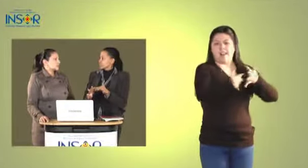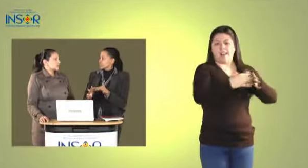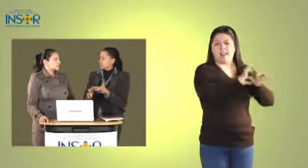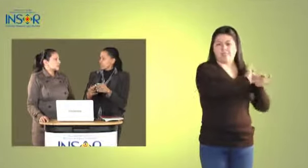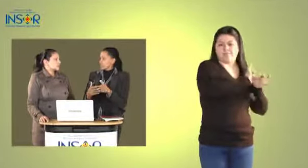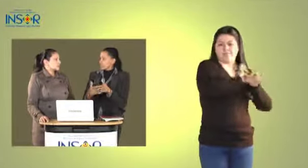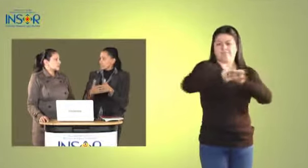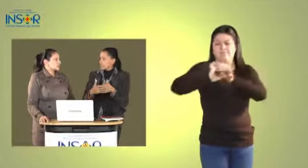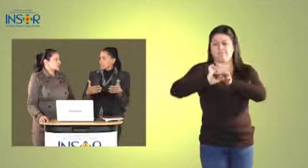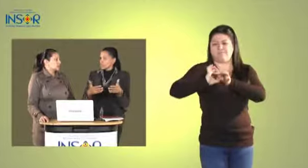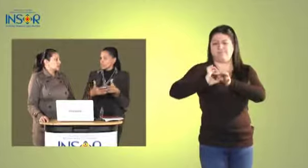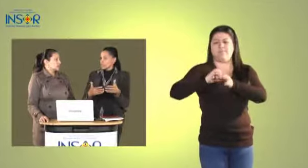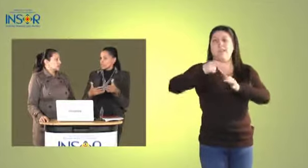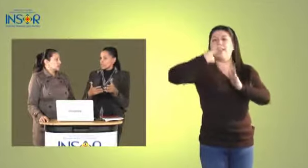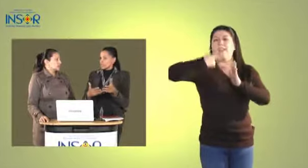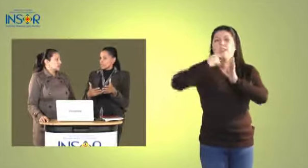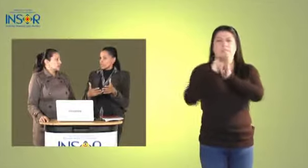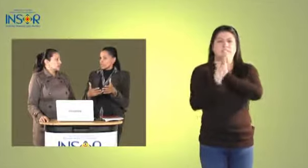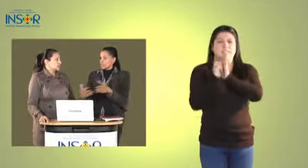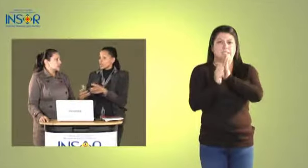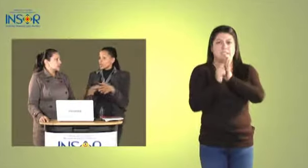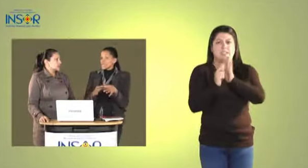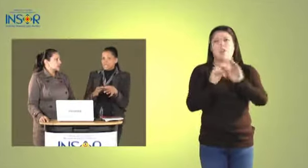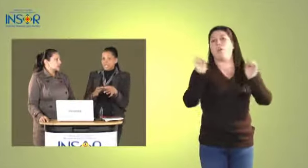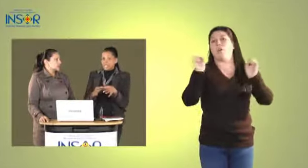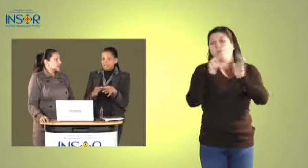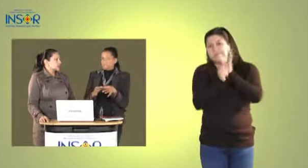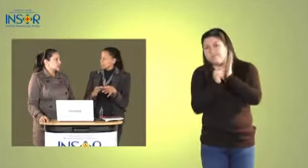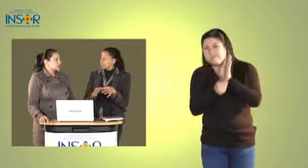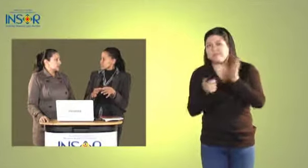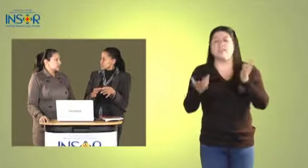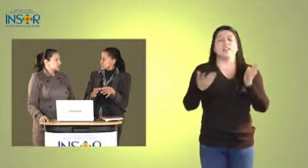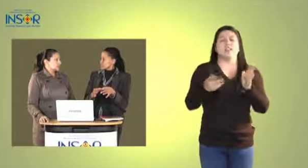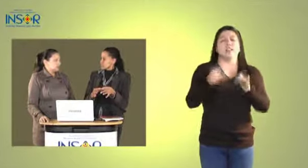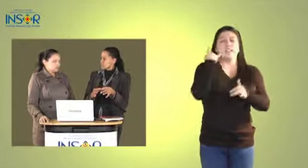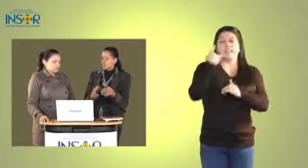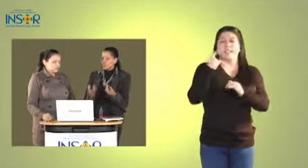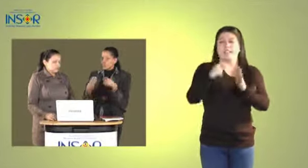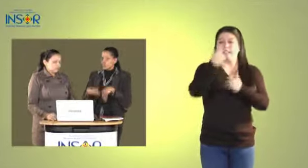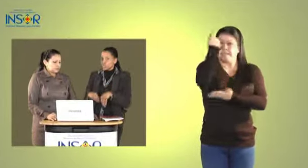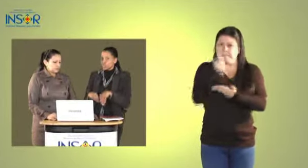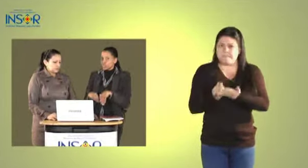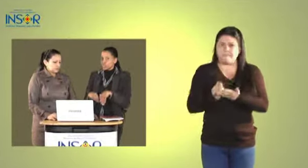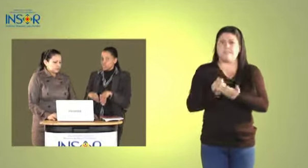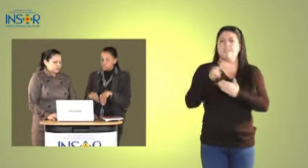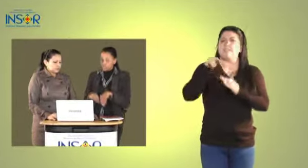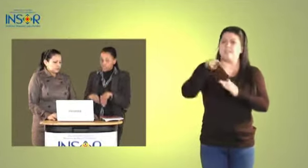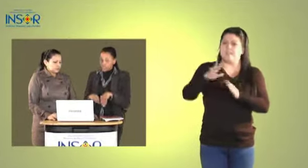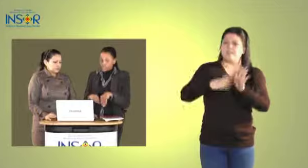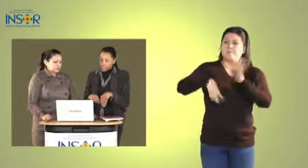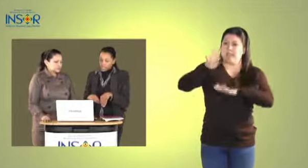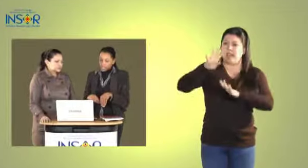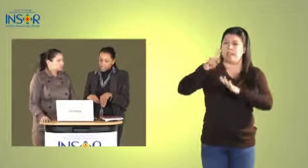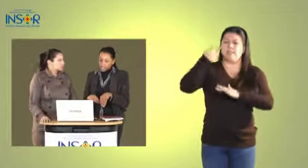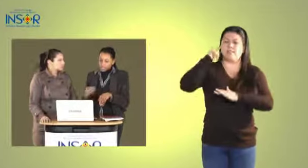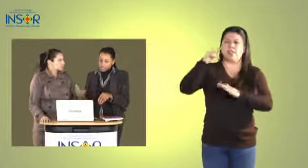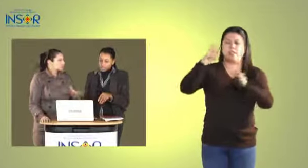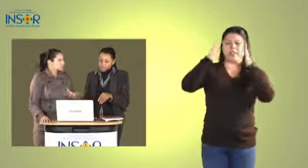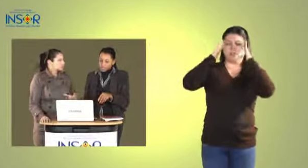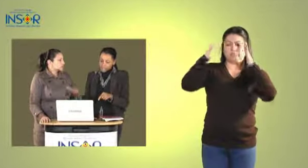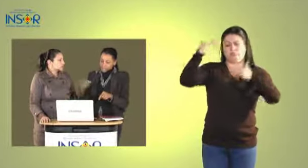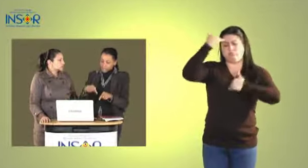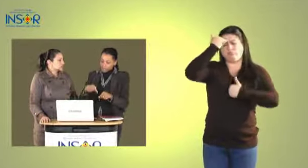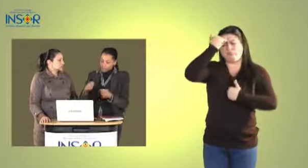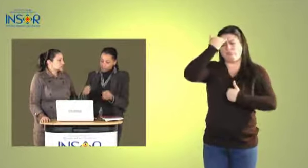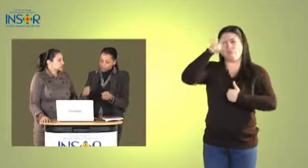escrita o a la escritura ya con un interés más preciso, ya más consciente de esta actividad, y va a ser